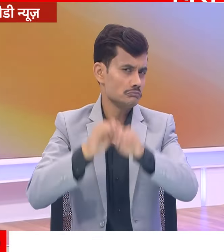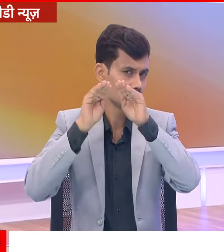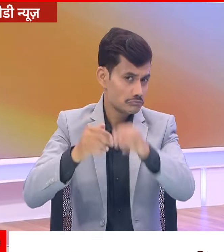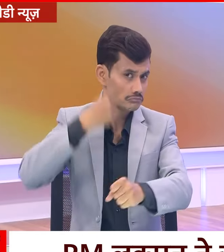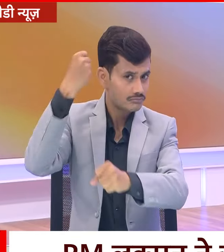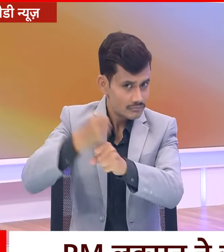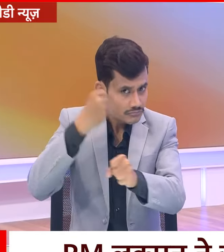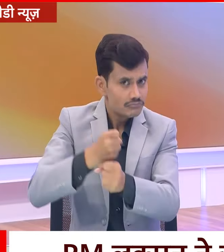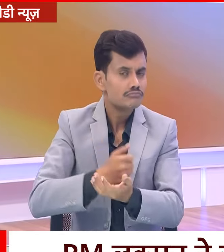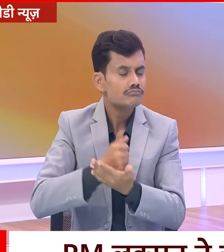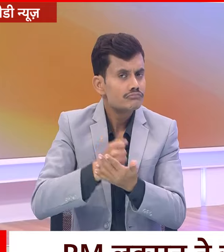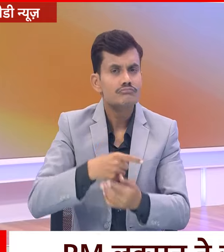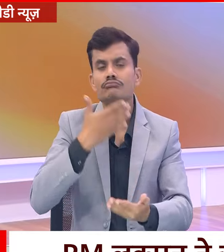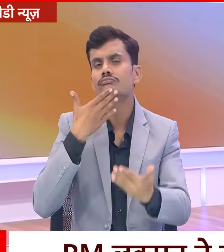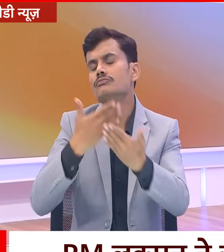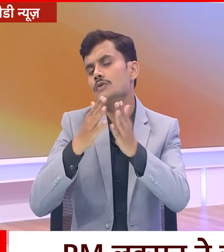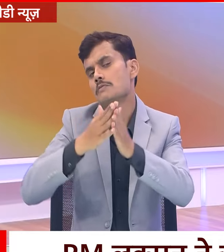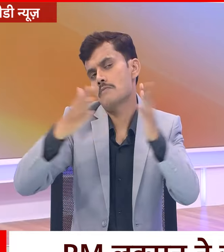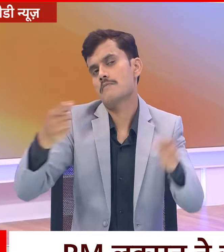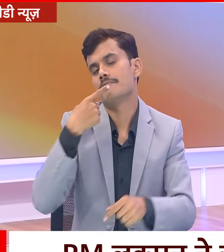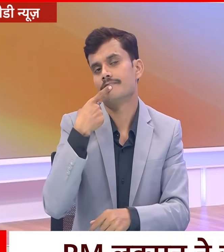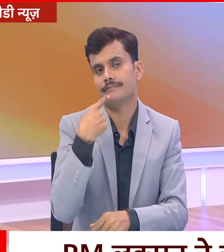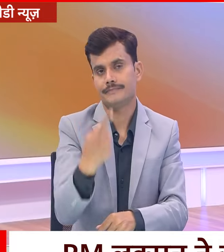प्रति उनके प्रयासों की सराहना करता हूँ।